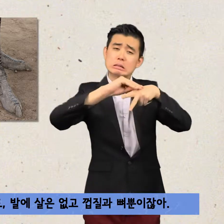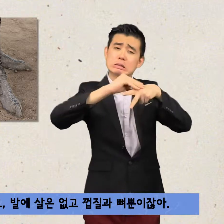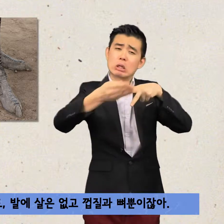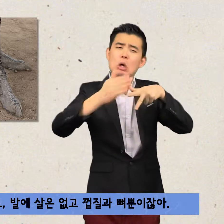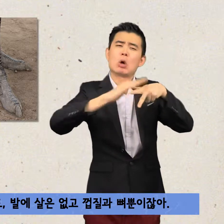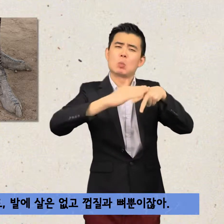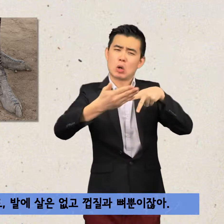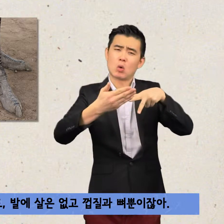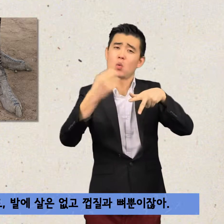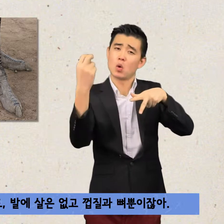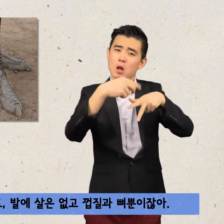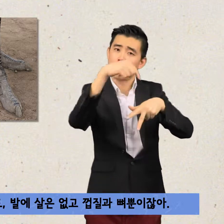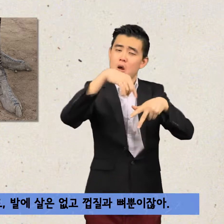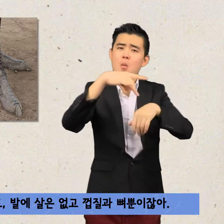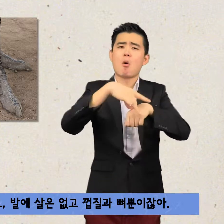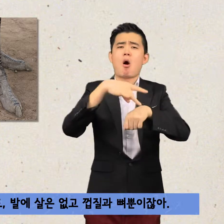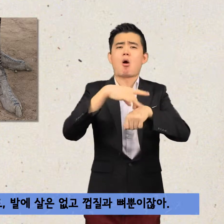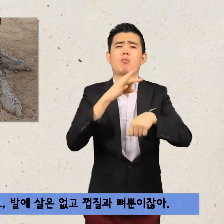뼈뿐이잖아.